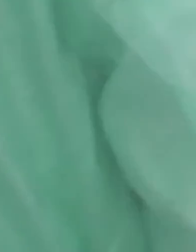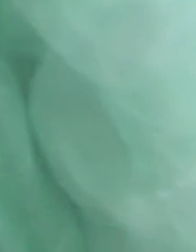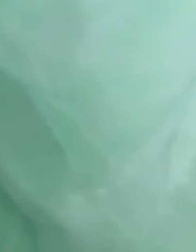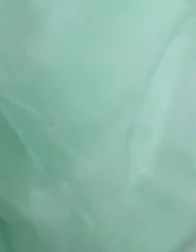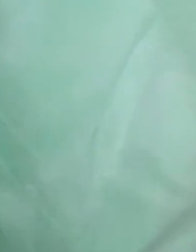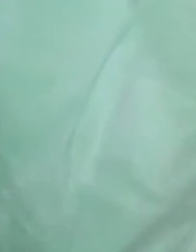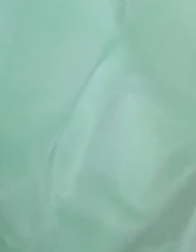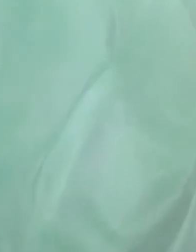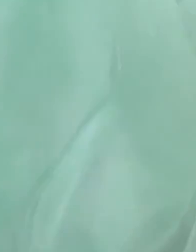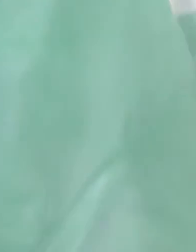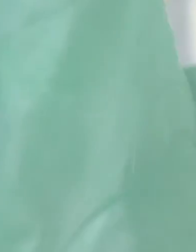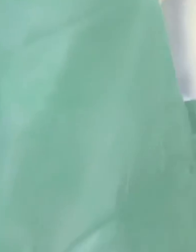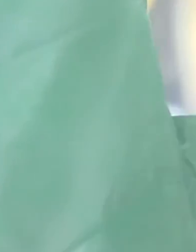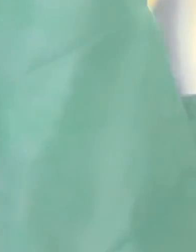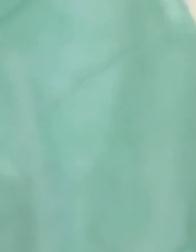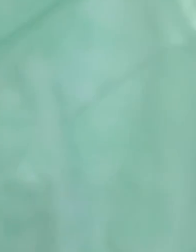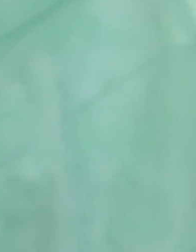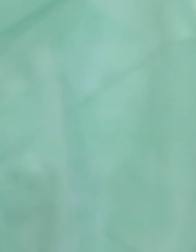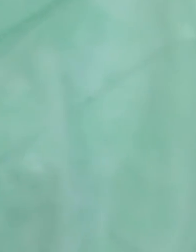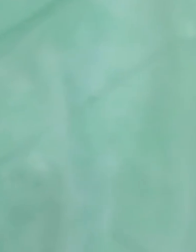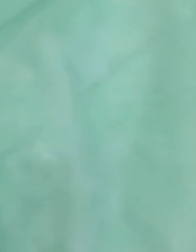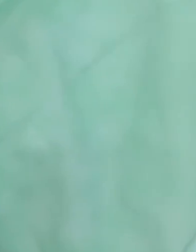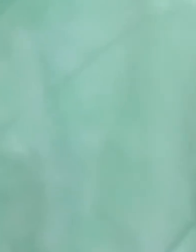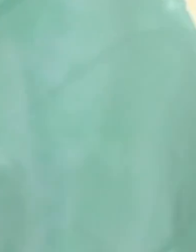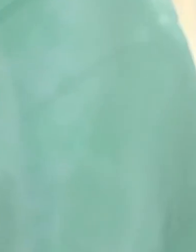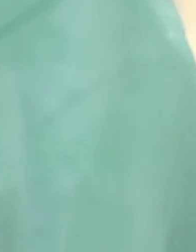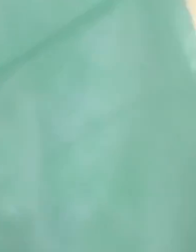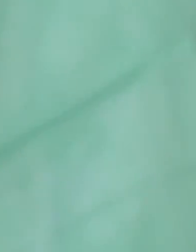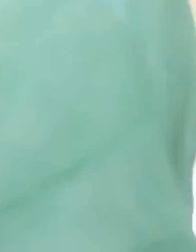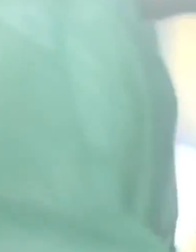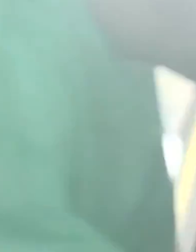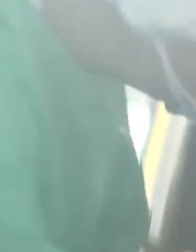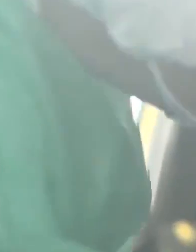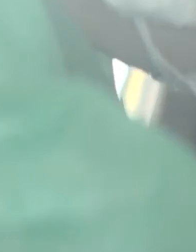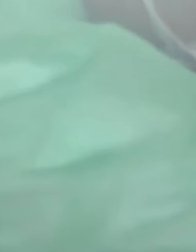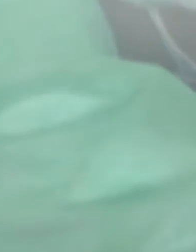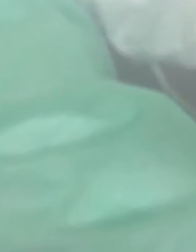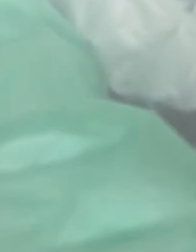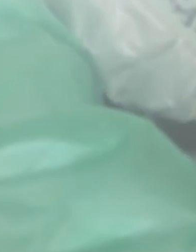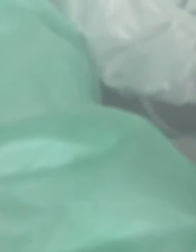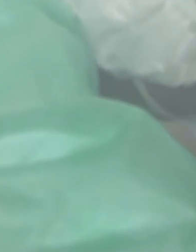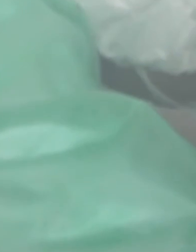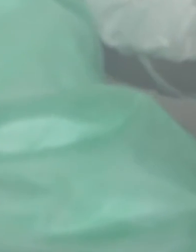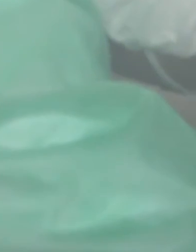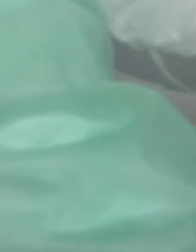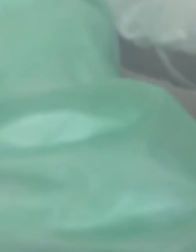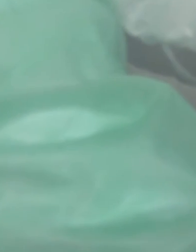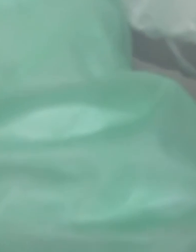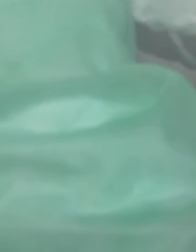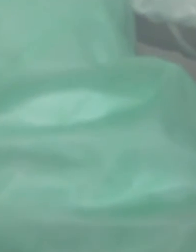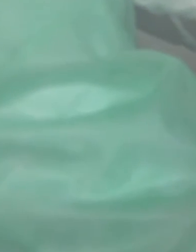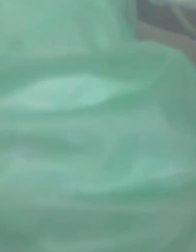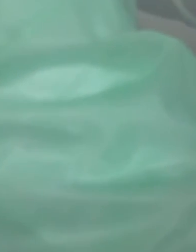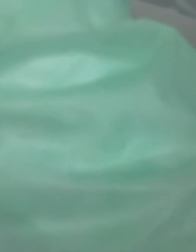tamponi e positivi nel caso del veneto bisogna considerare anche quelli rapidi la regione non intende rinunciare al tamponamento e per